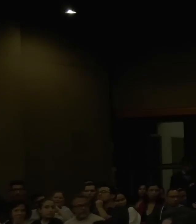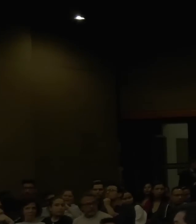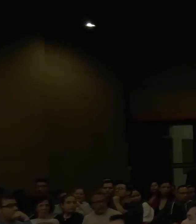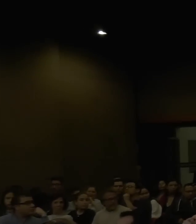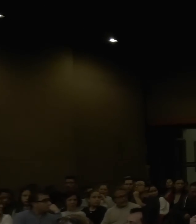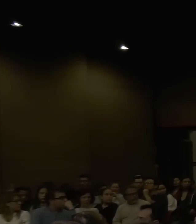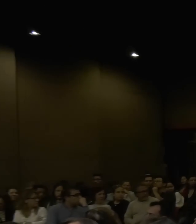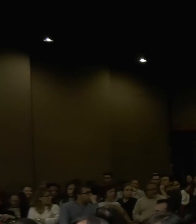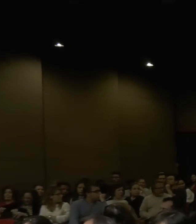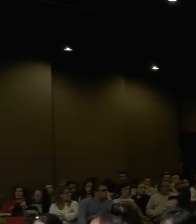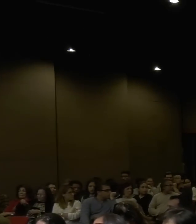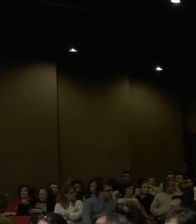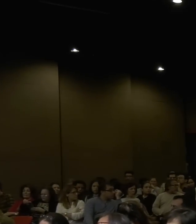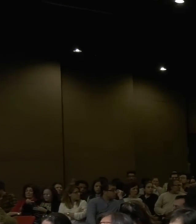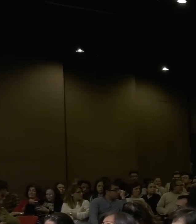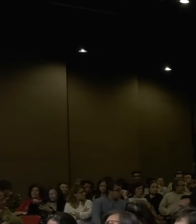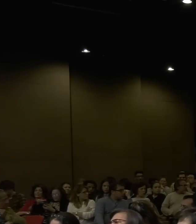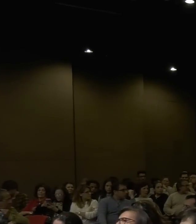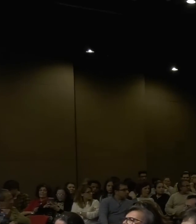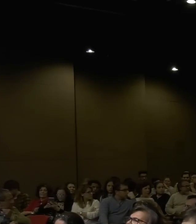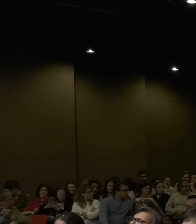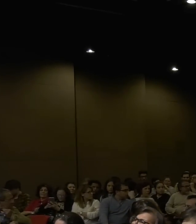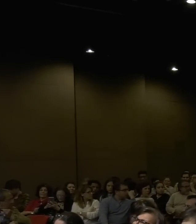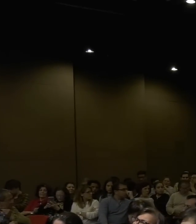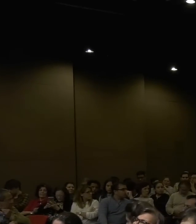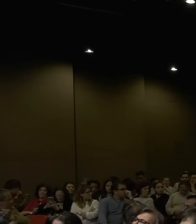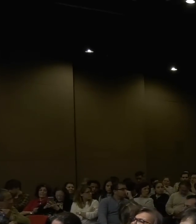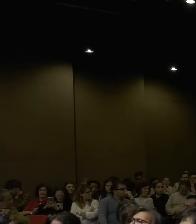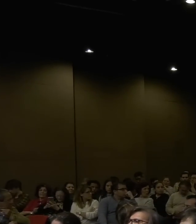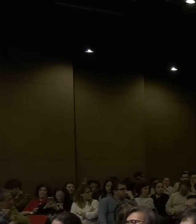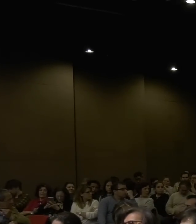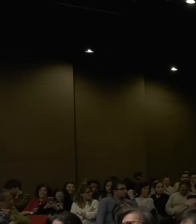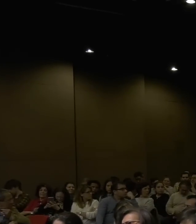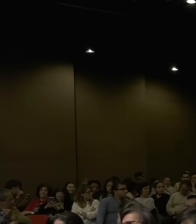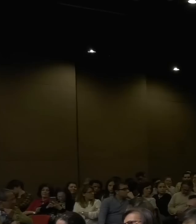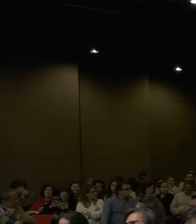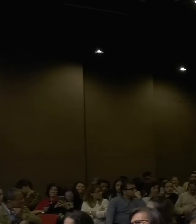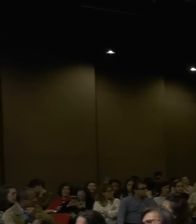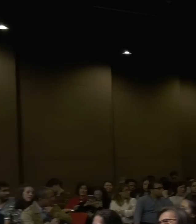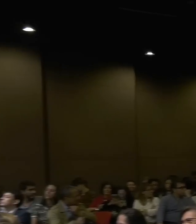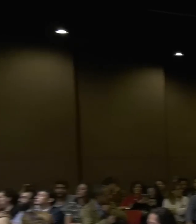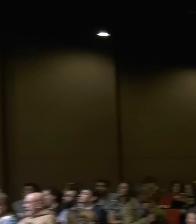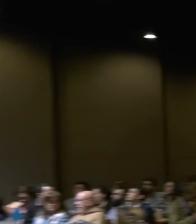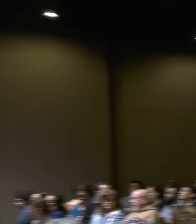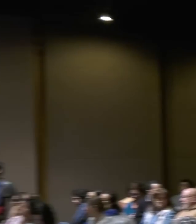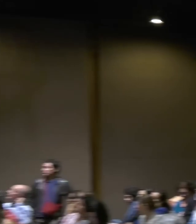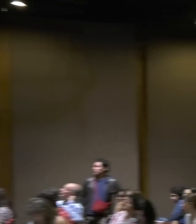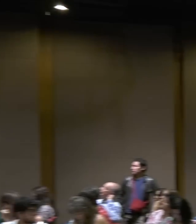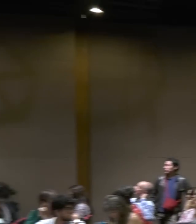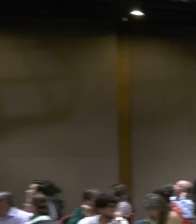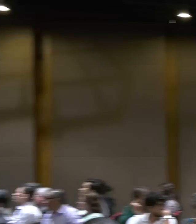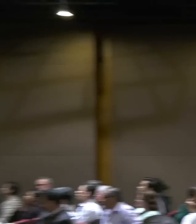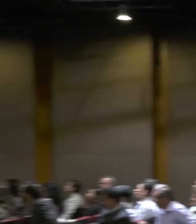de Leandro siempre aparece su nombre. ¿Obedece a que atendía a esa situación o era su propio estilo?